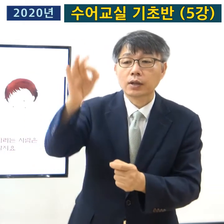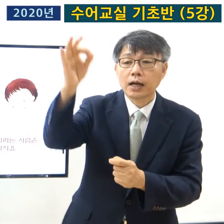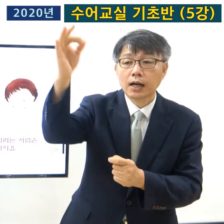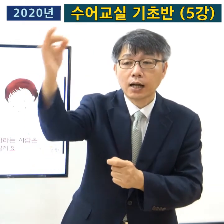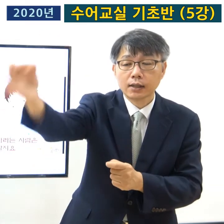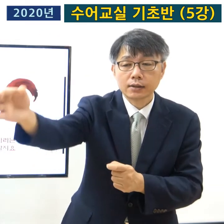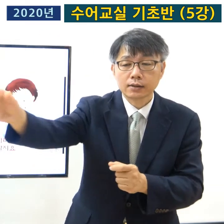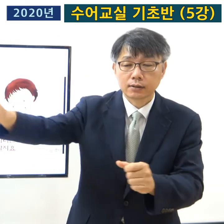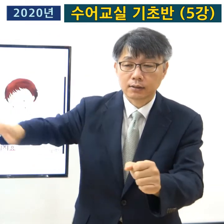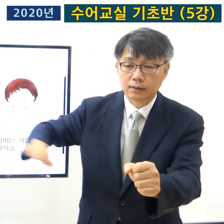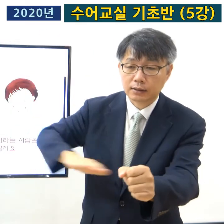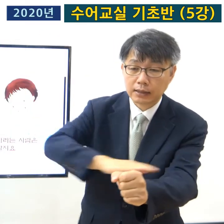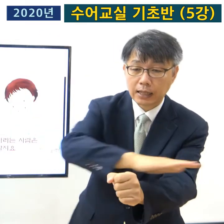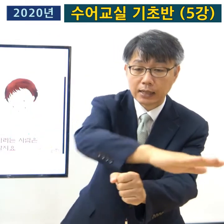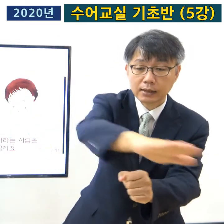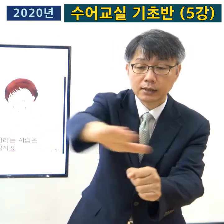영원한 사랑을